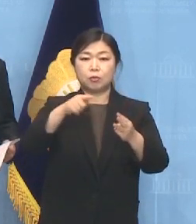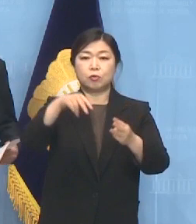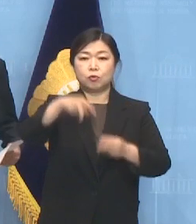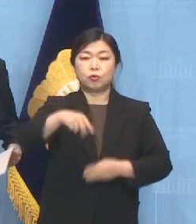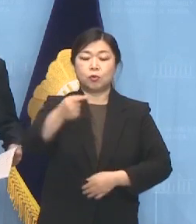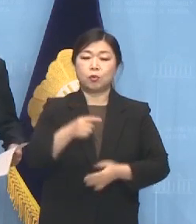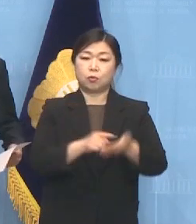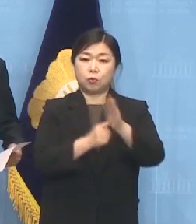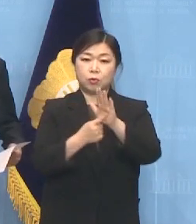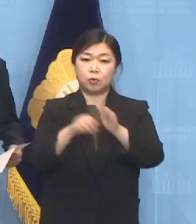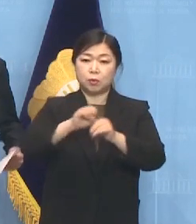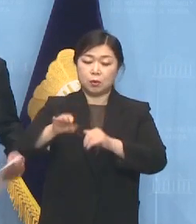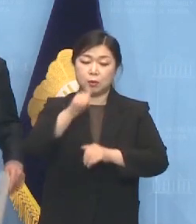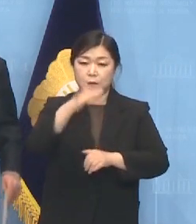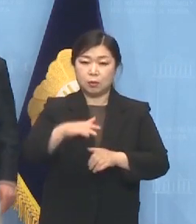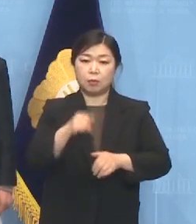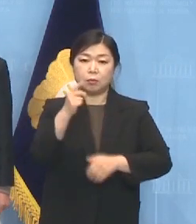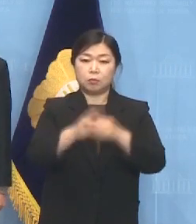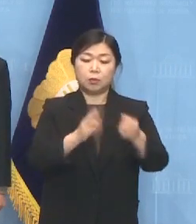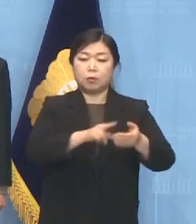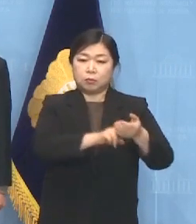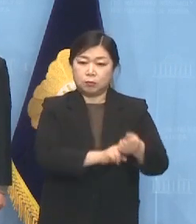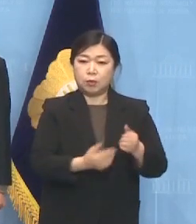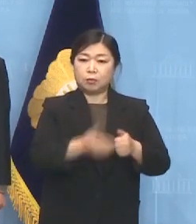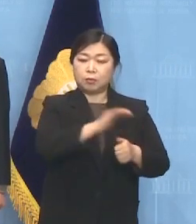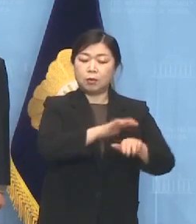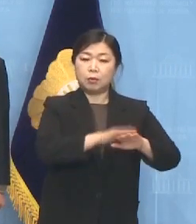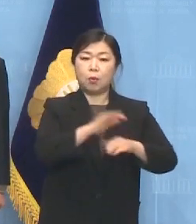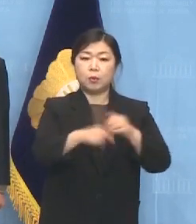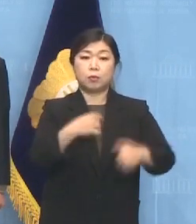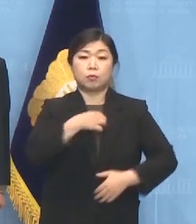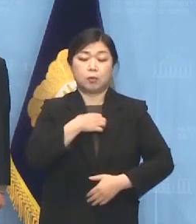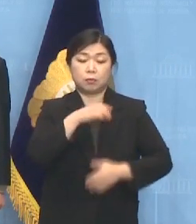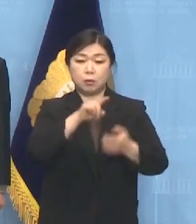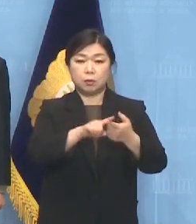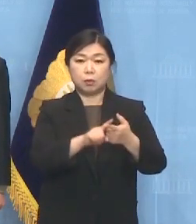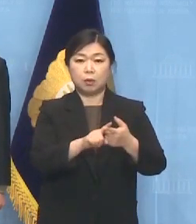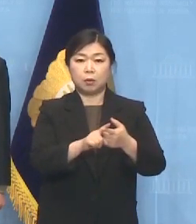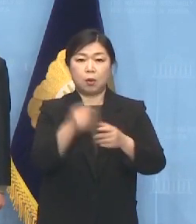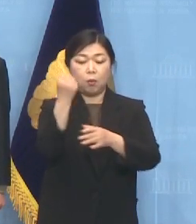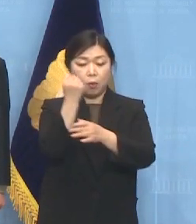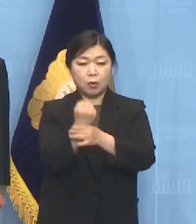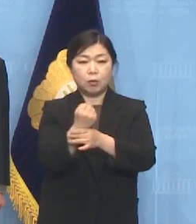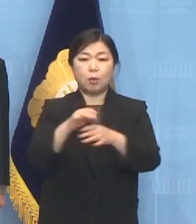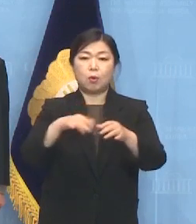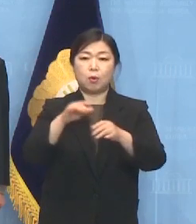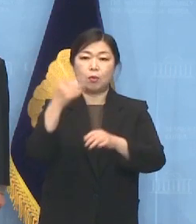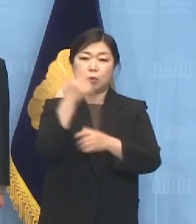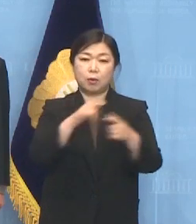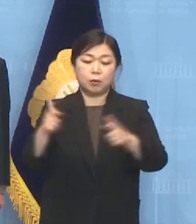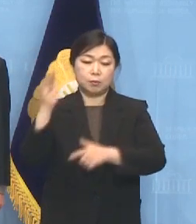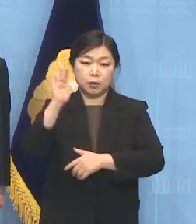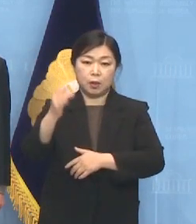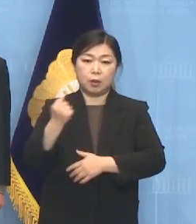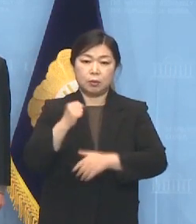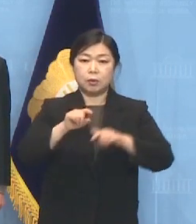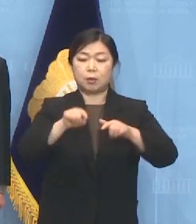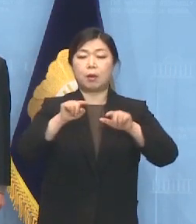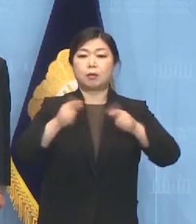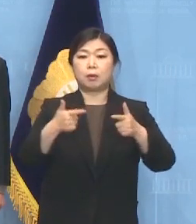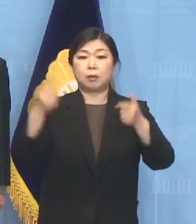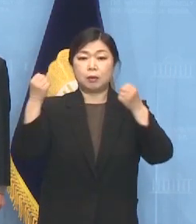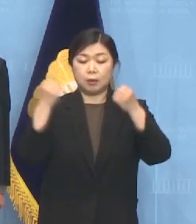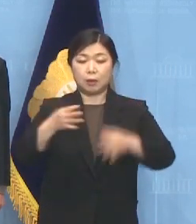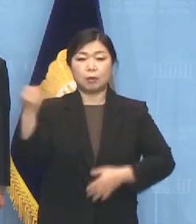등 19년간 축소 운포 은폐 되어왔던 먼저 니 엄 등에서 화석연료 언제 력이 미래 에너지원 이 아님을